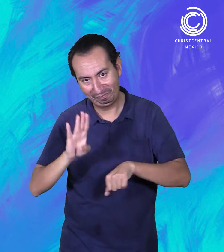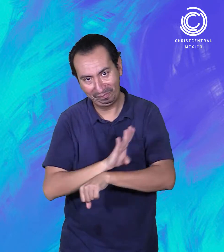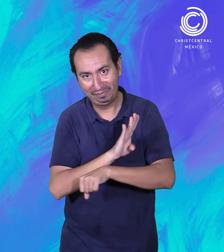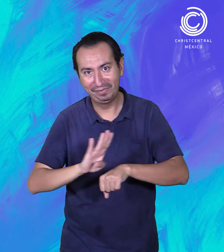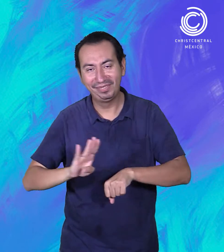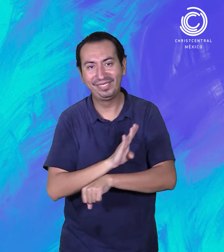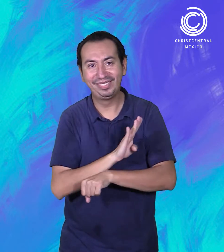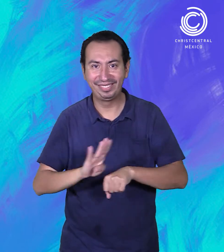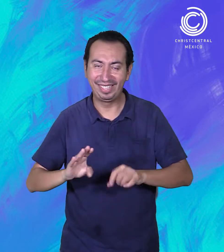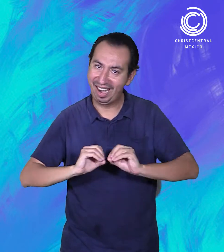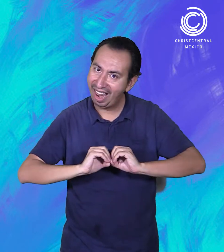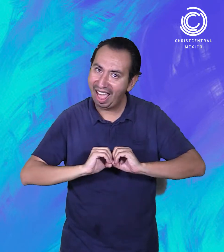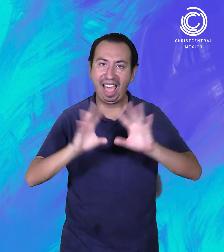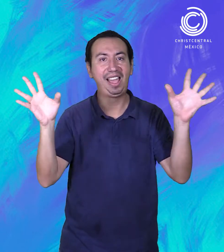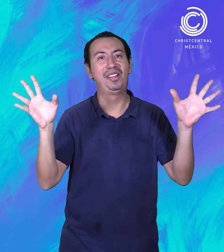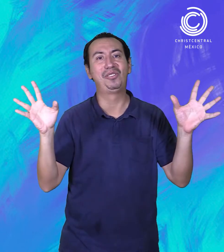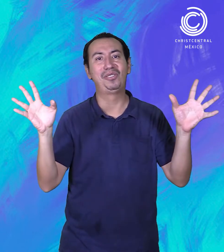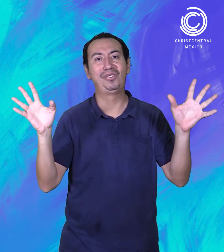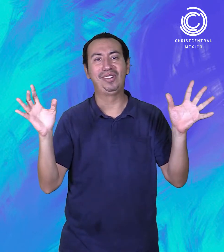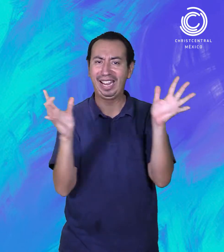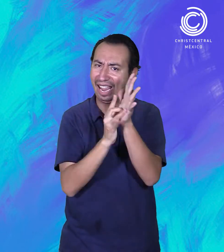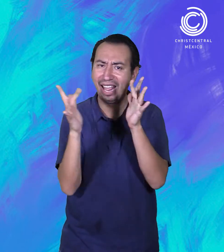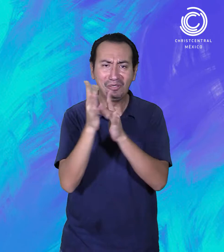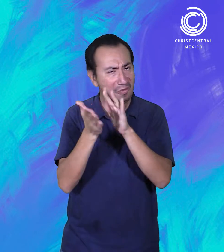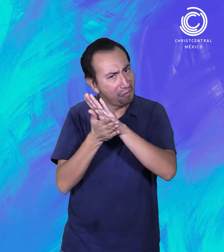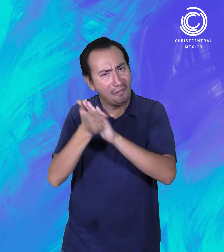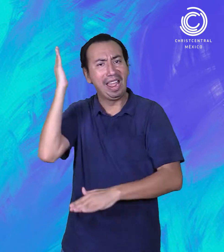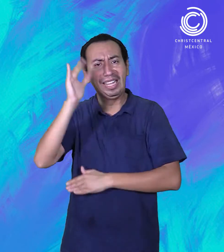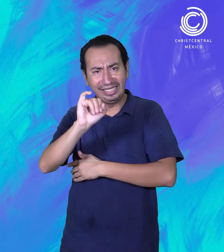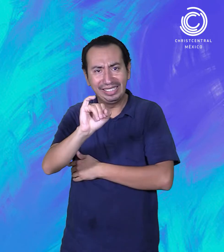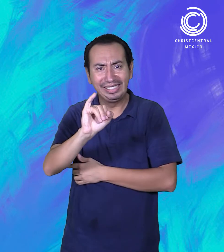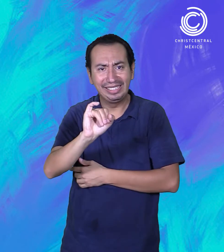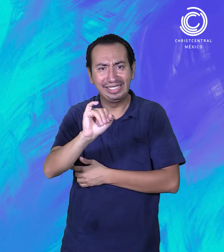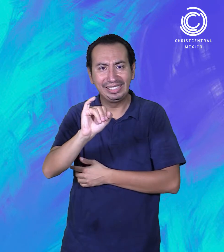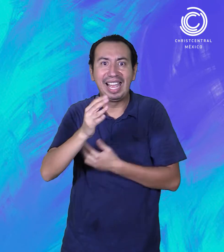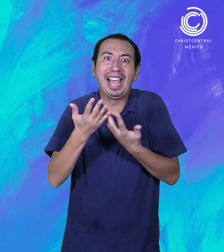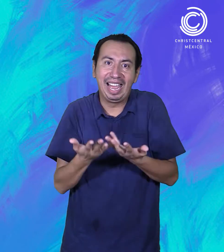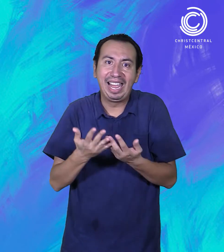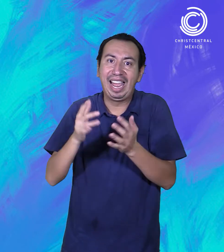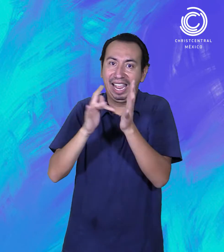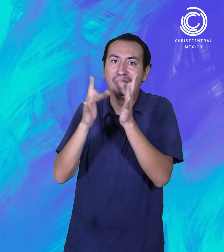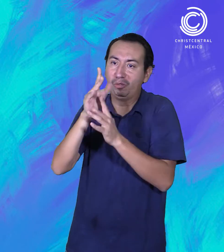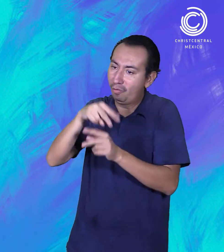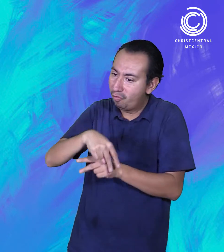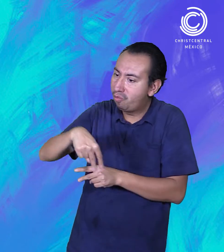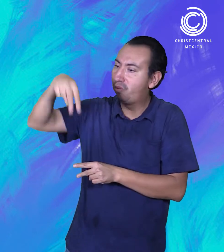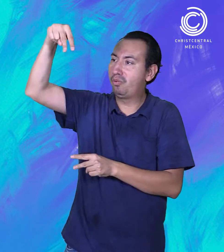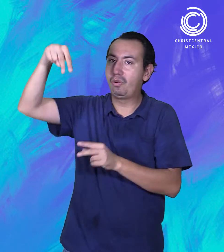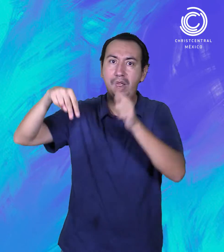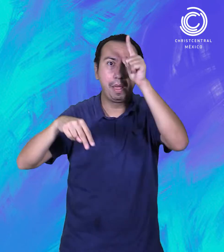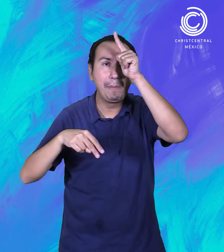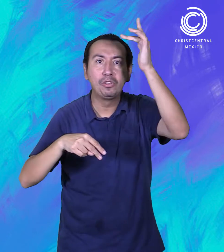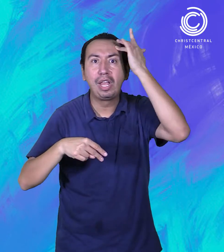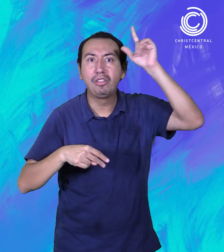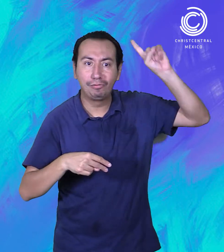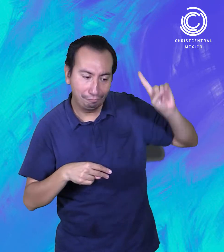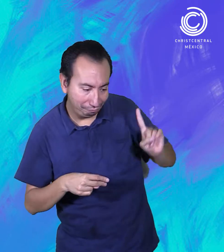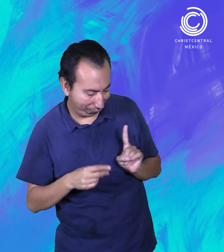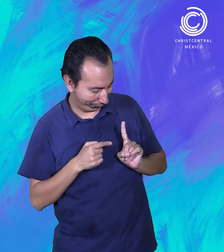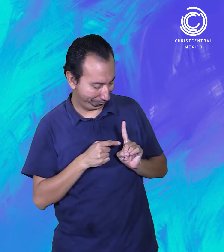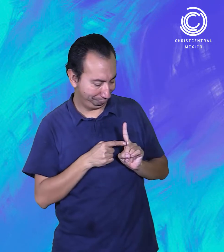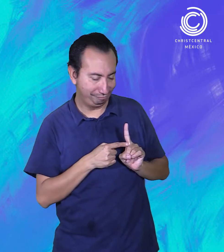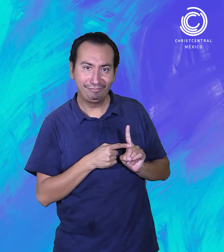Claro que nos convino que Jesús se fuera, porque así entonces pudo venir el Espíritu Santo y convencernos